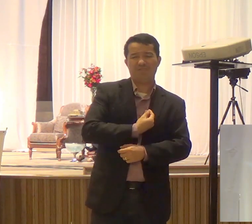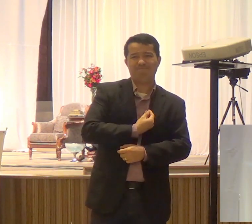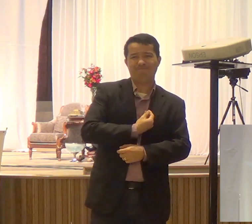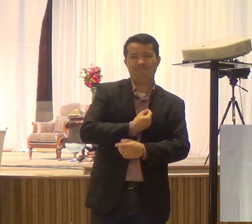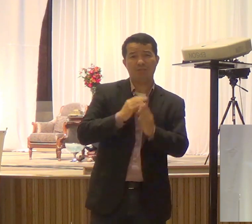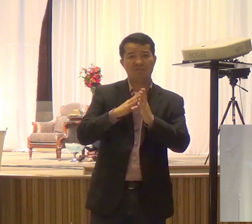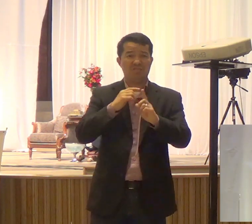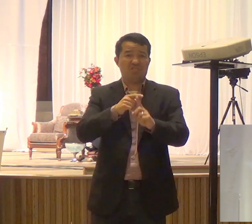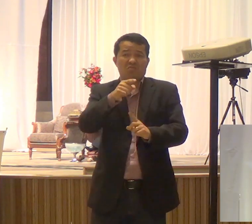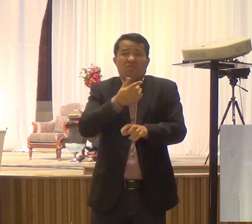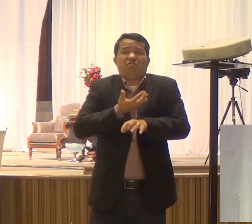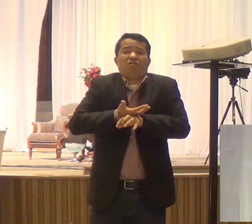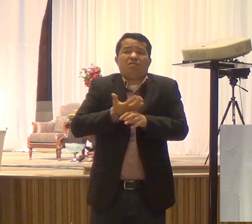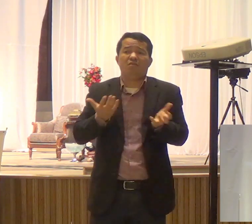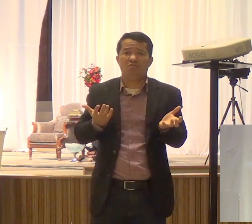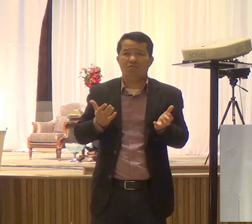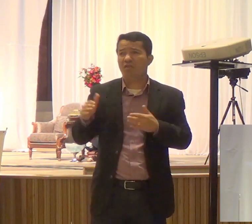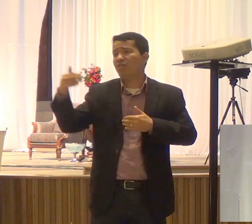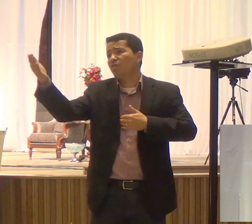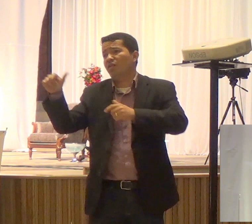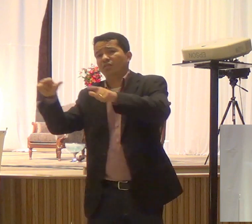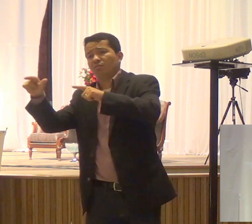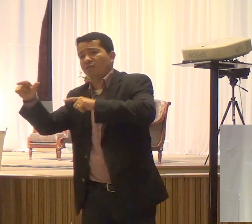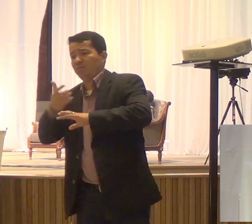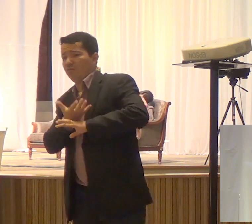Nem na igreja, nem fora dela.